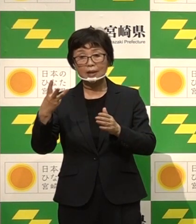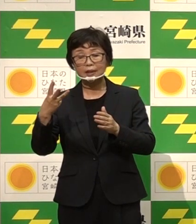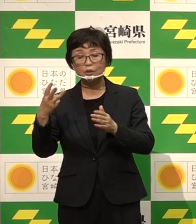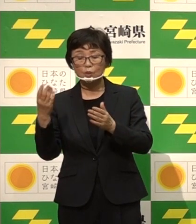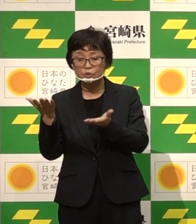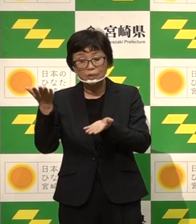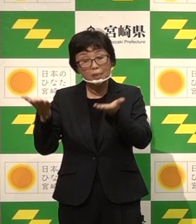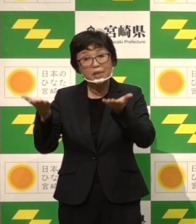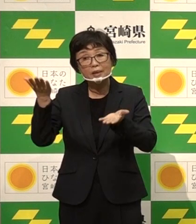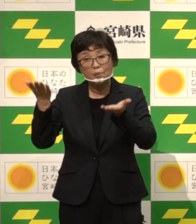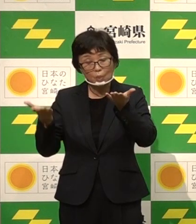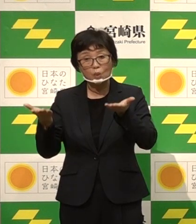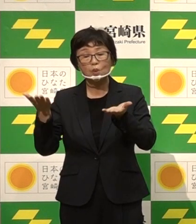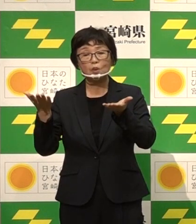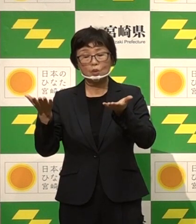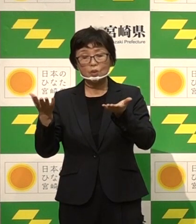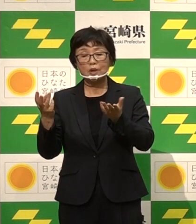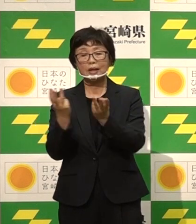と比べてもですね、